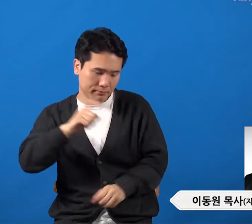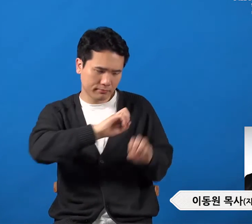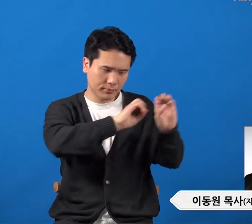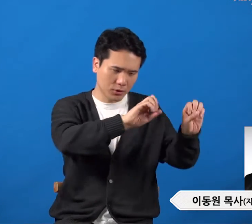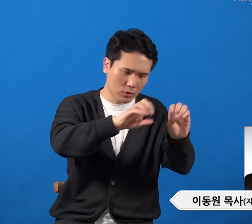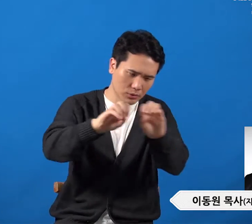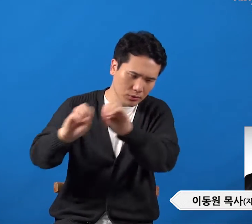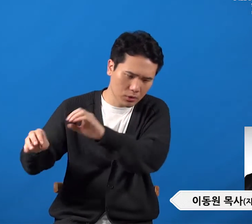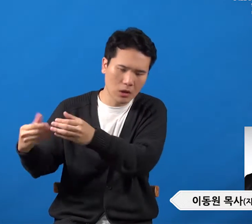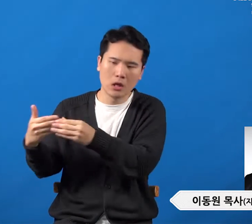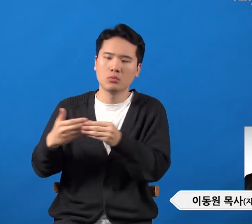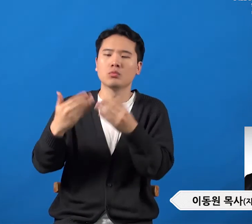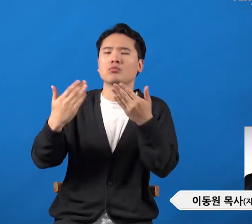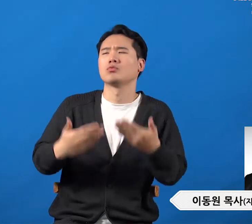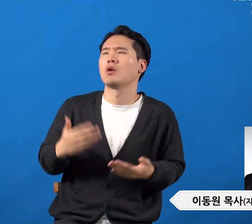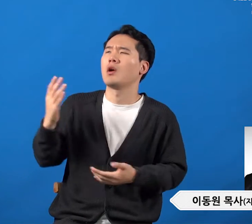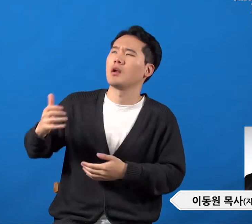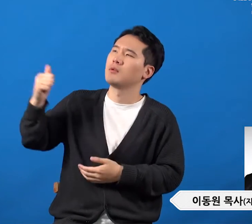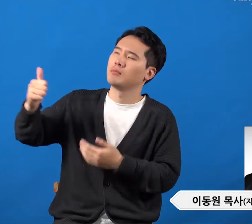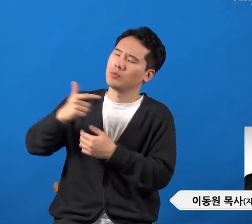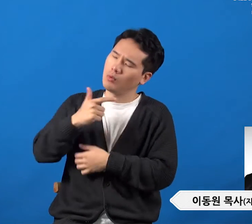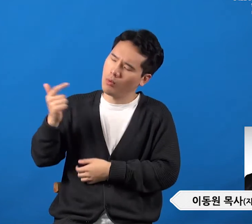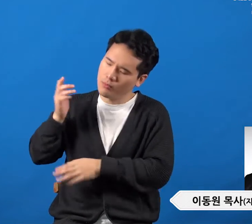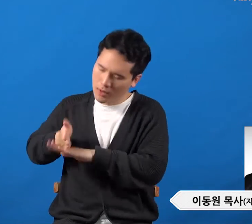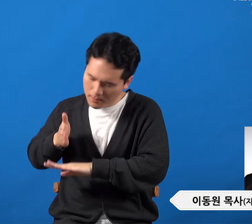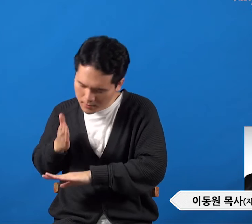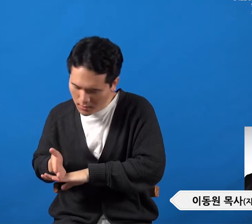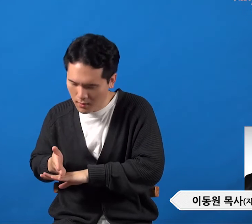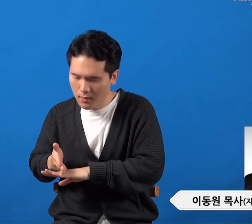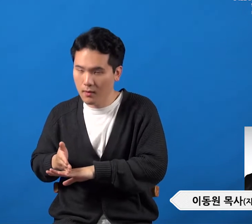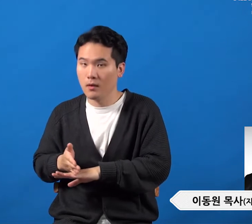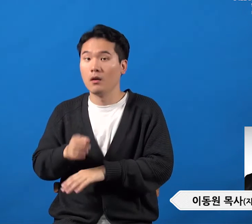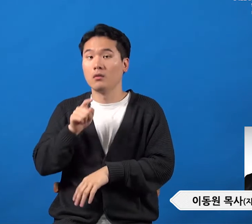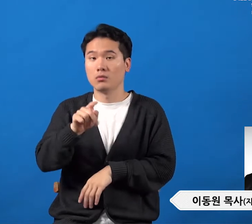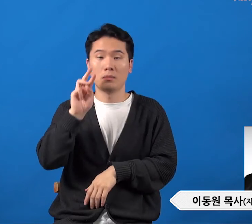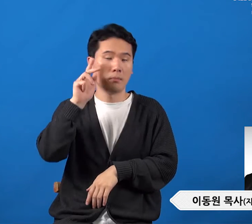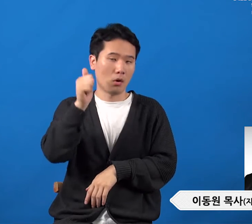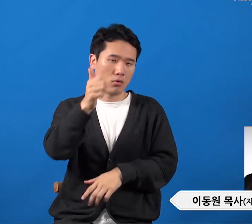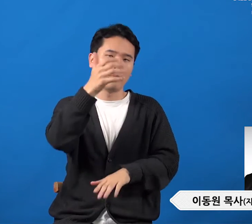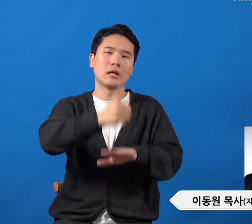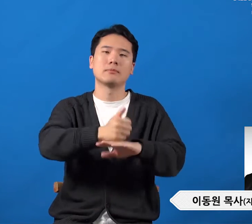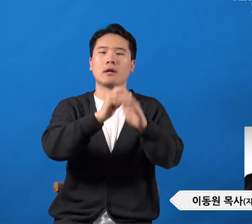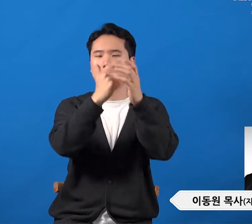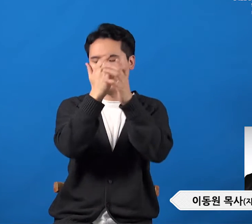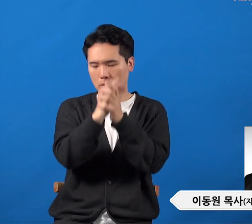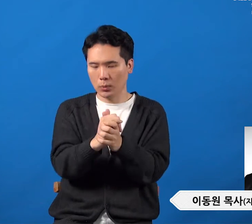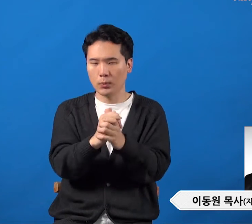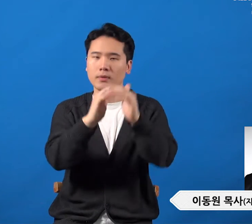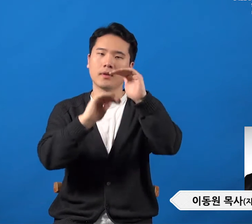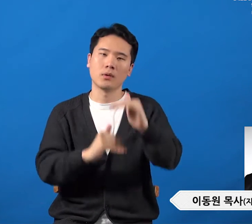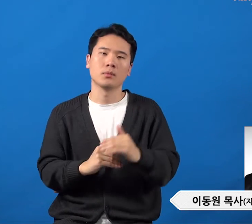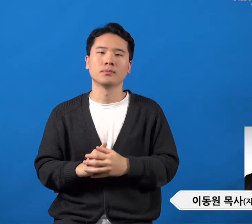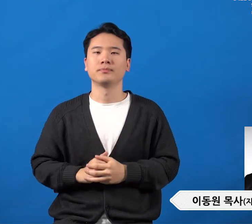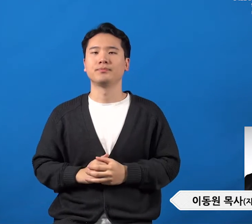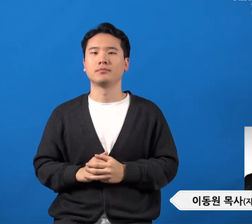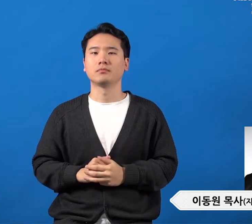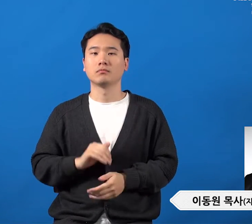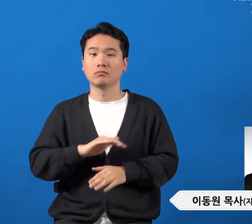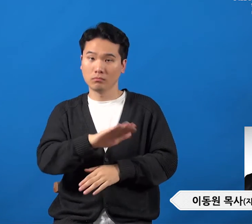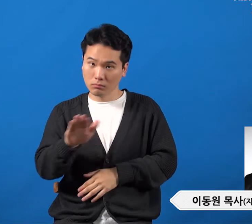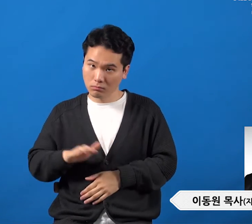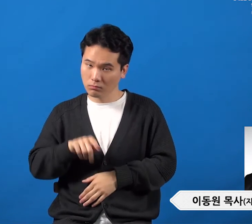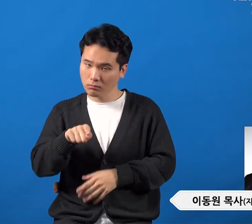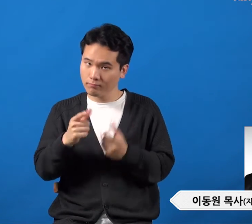것, 하나님 너무 감사합니다. 이게 바울의 마지막 기도예요. 우리도